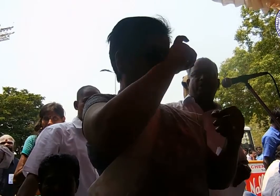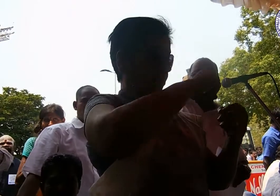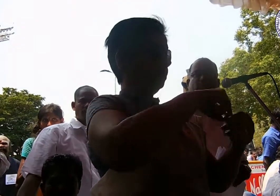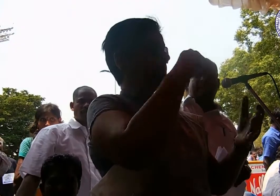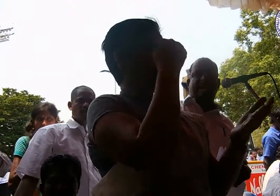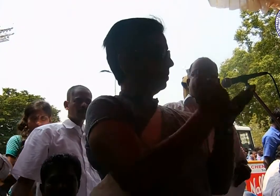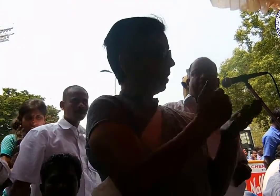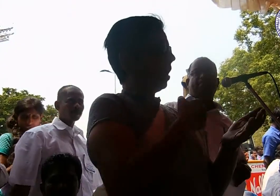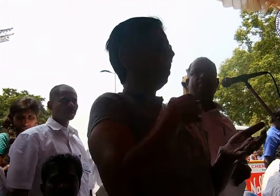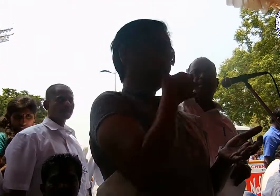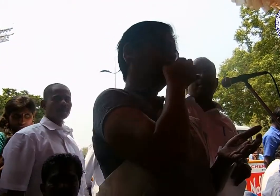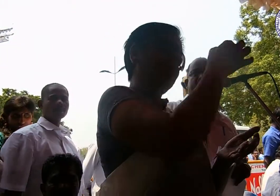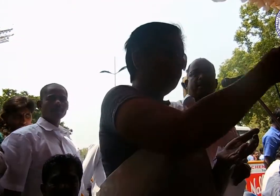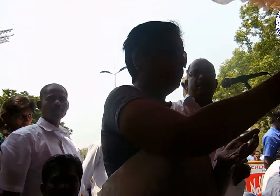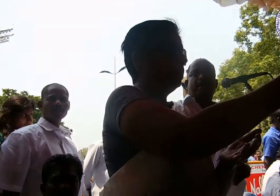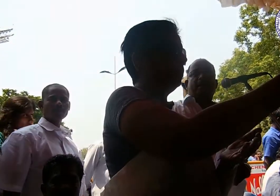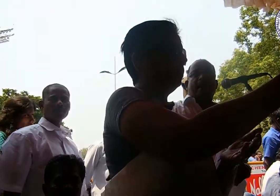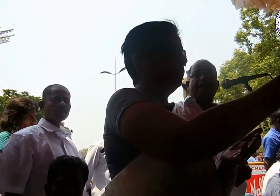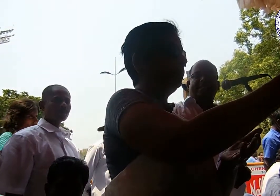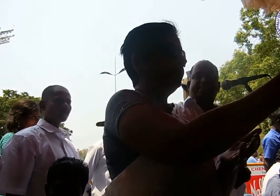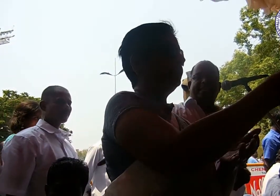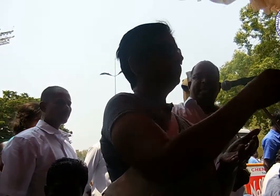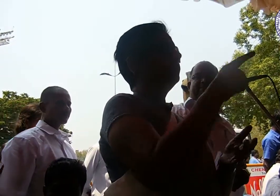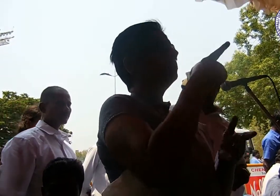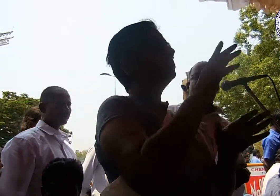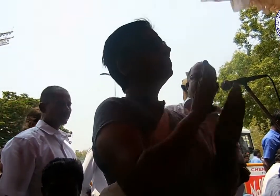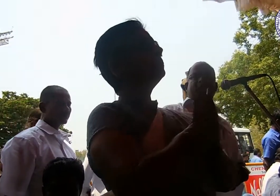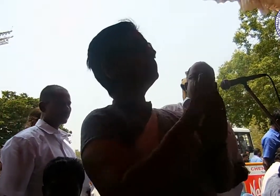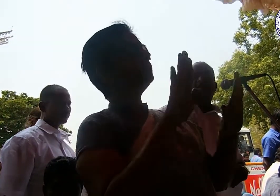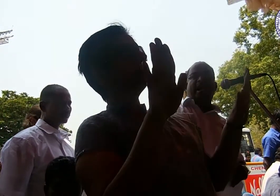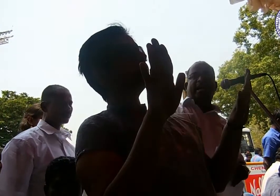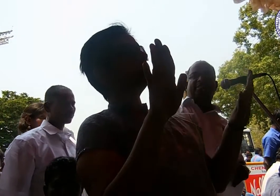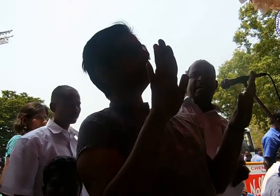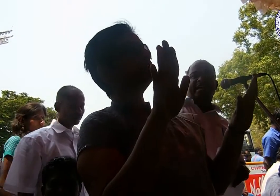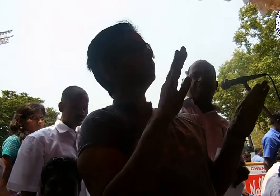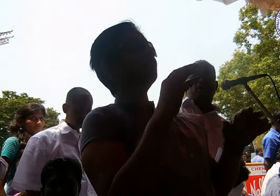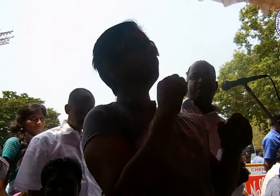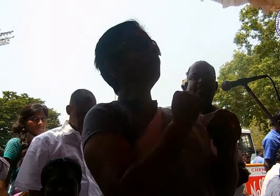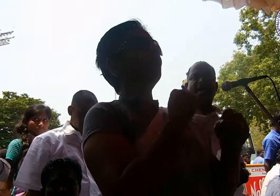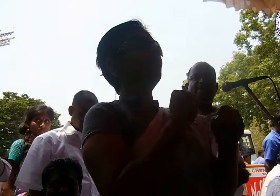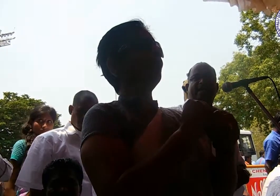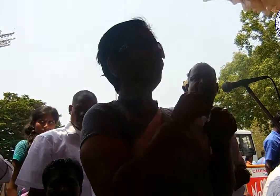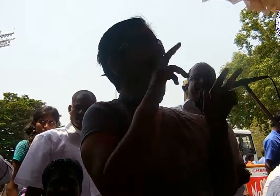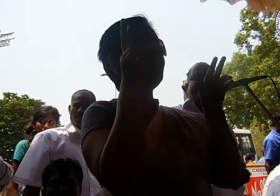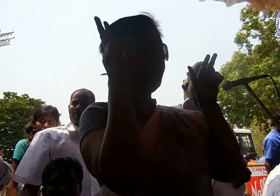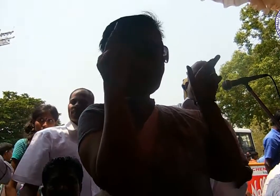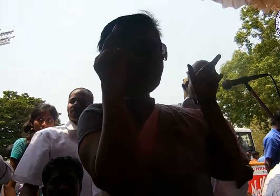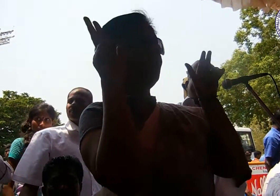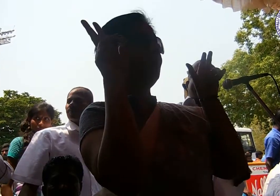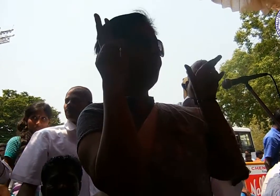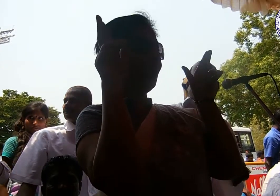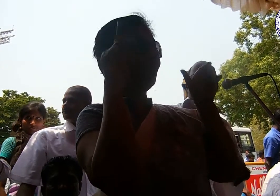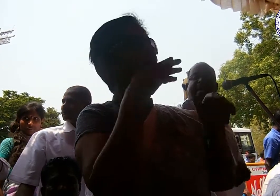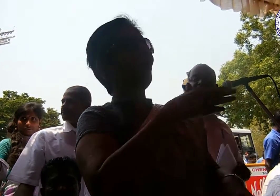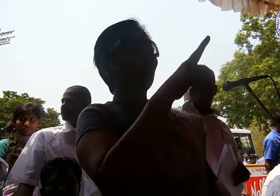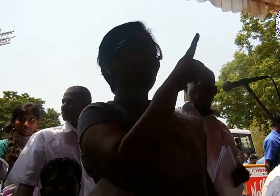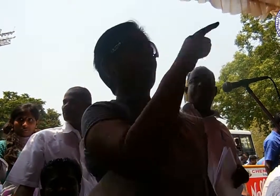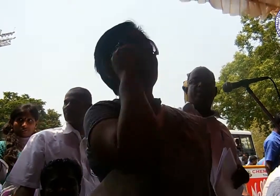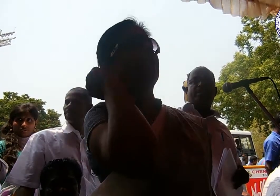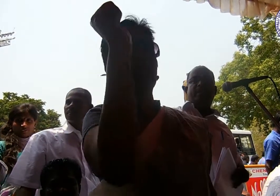நிரப்பணும்னு சொன்னா அதை செய்யாமல் அரசாணையை போட்டு ஏமாற்றுவதை மட்டும் எப்படி நீங்க செய்றீங்க